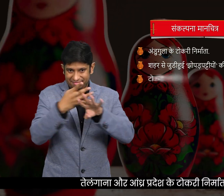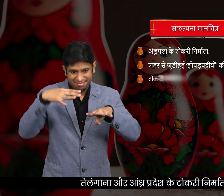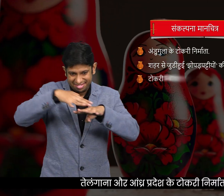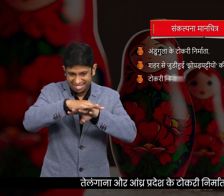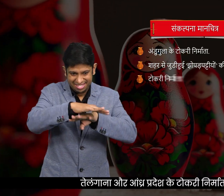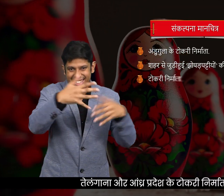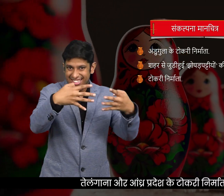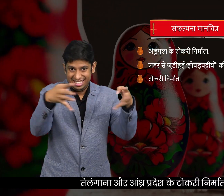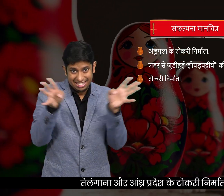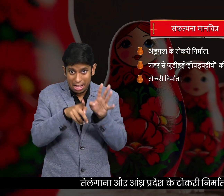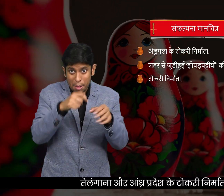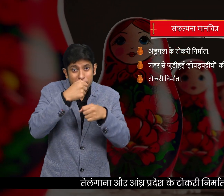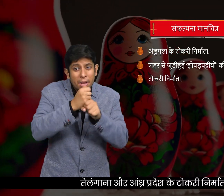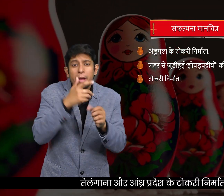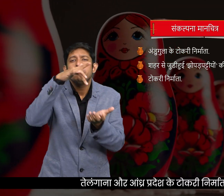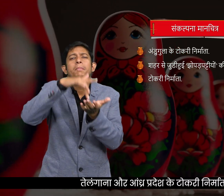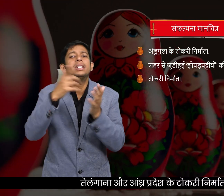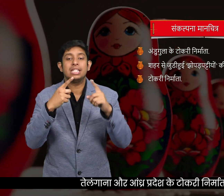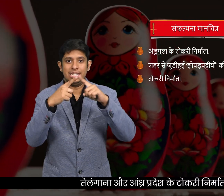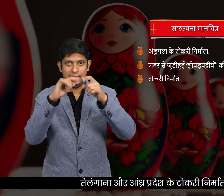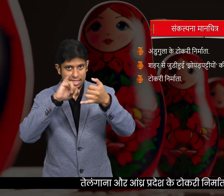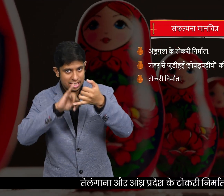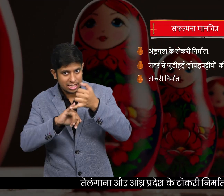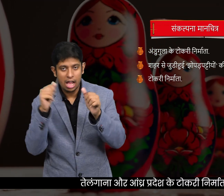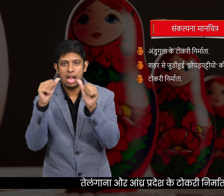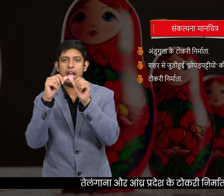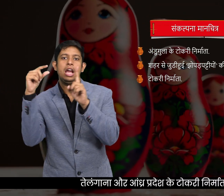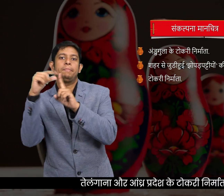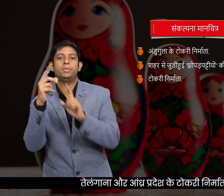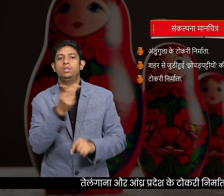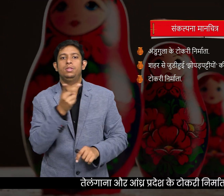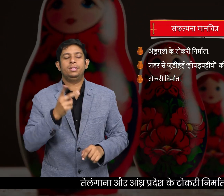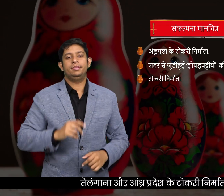तेलंगाना और आंध्र प्रदेश के टोकरी निर्माता।